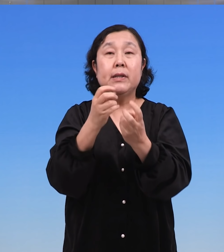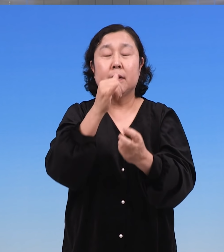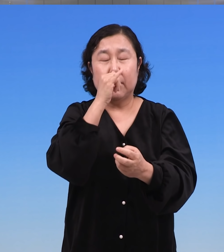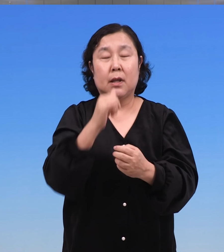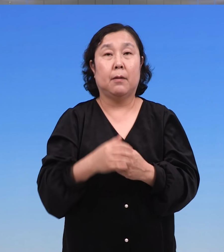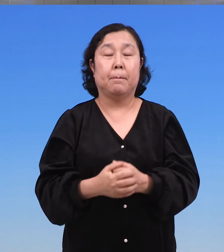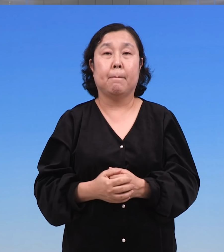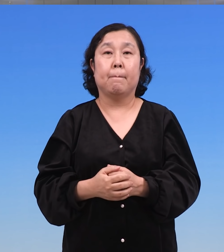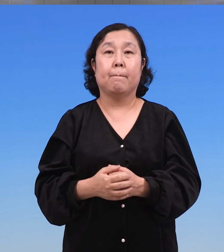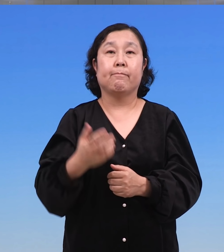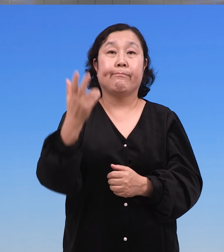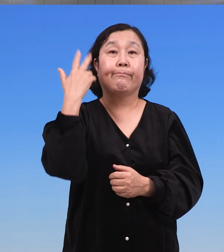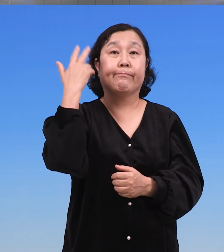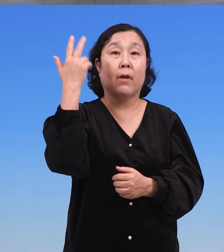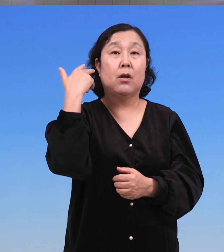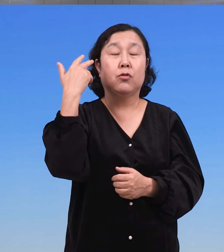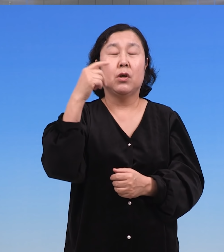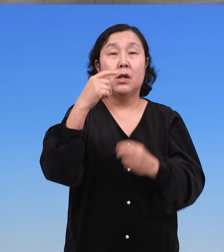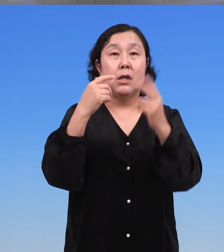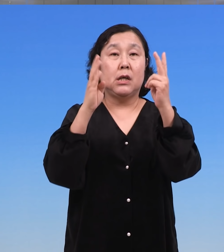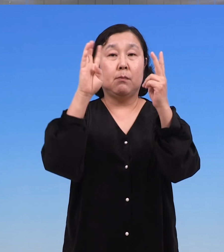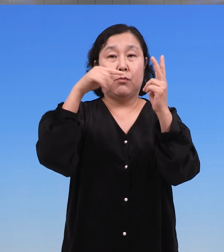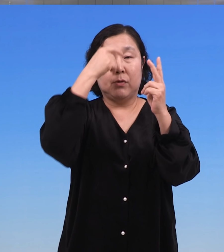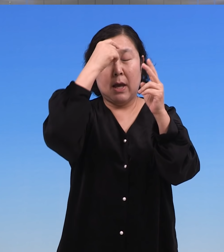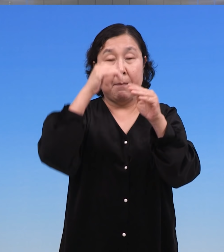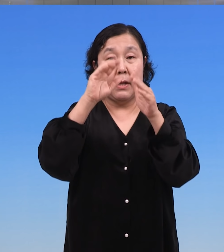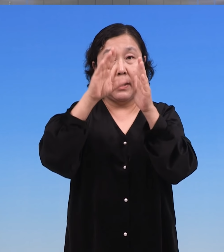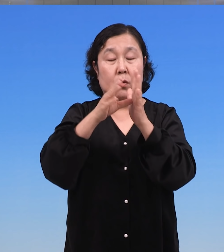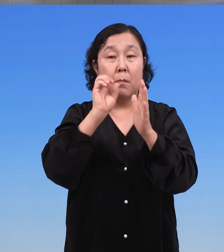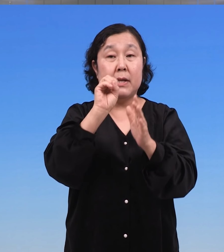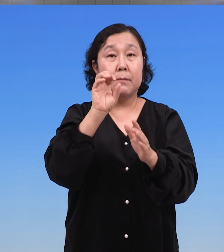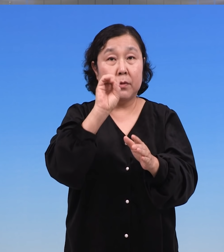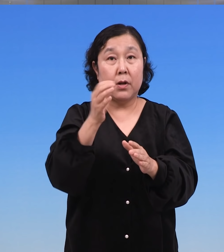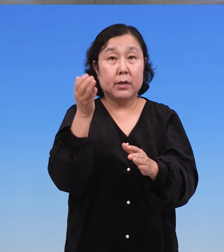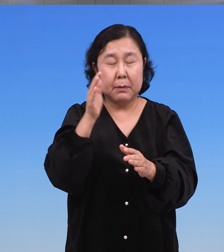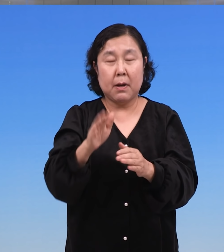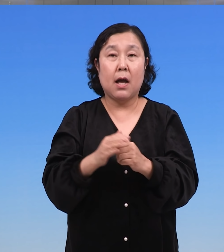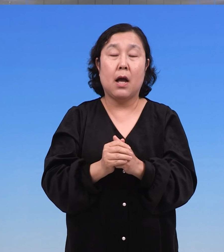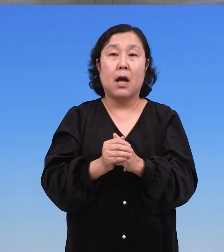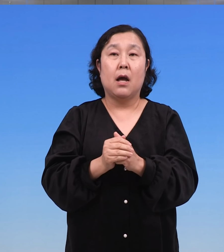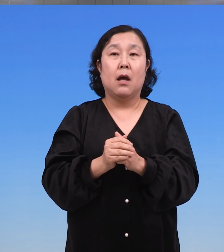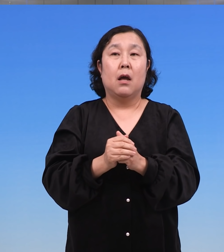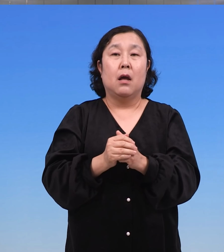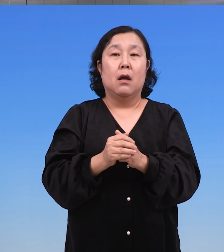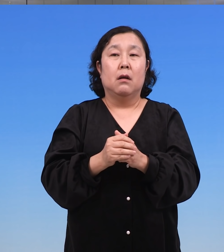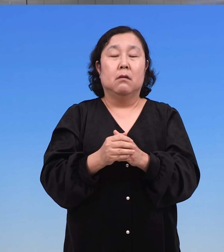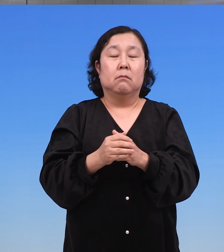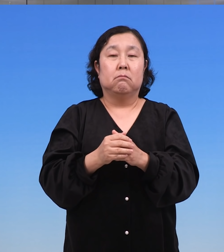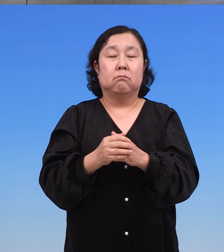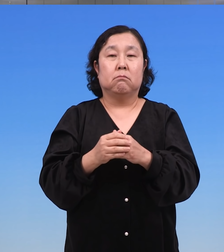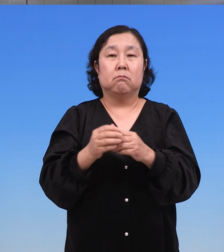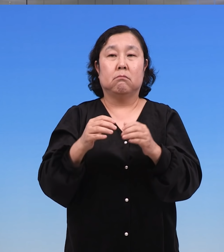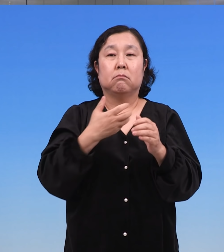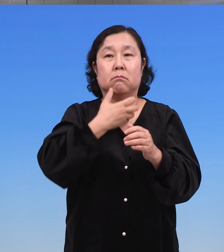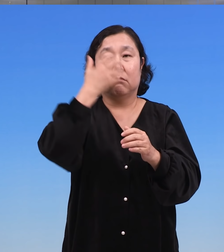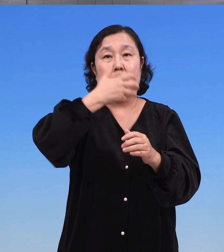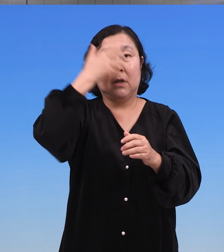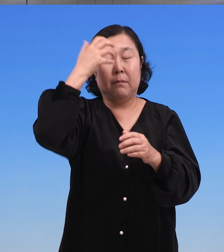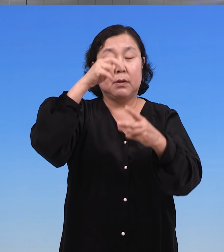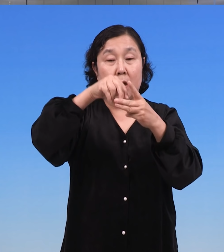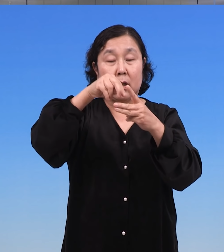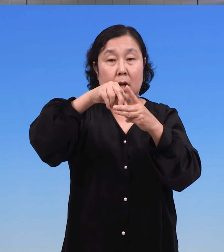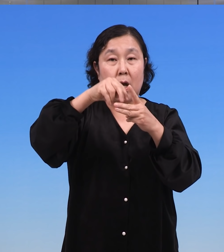마련되어 있습니다. 지난 주일 2부 예배 때도 말씀을 드렸는데요. 그 드림센터 전체 그